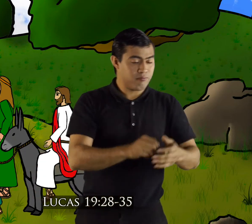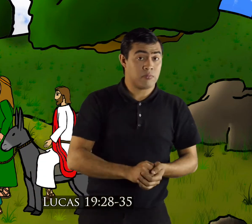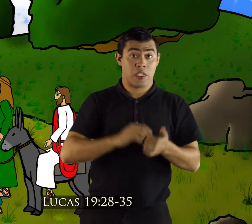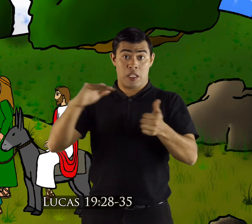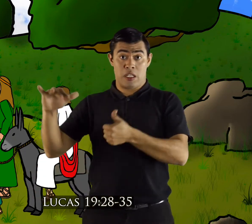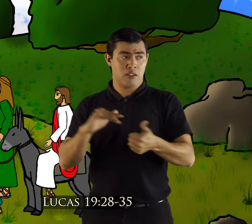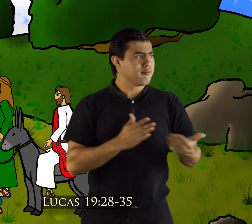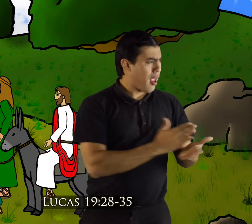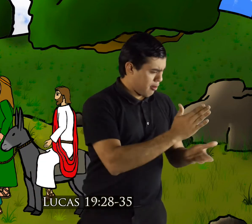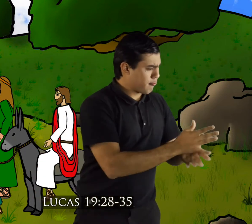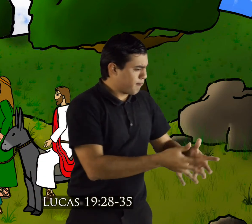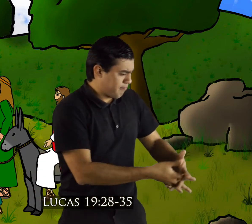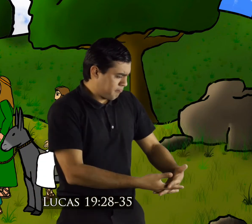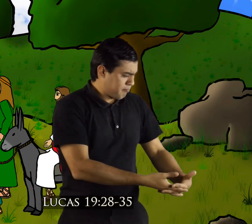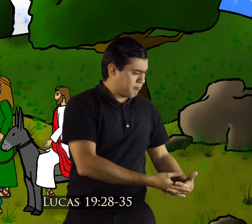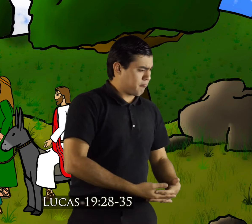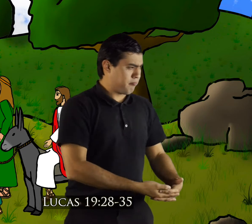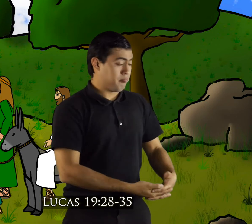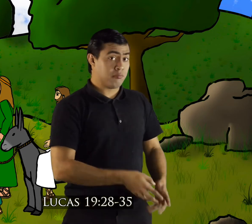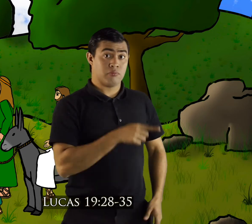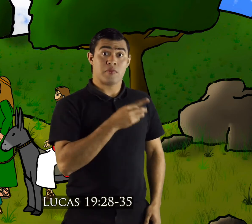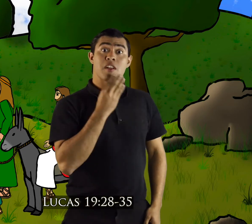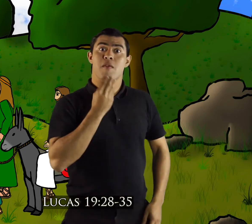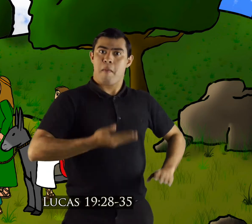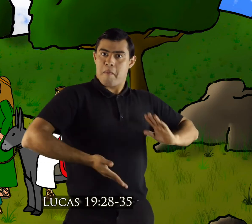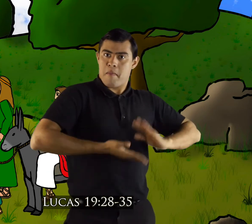le ayudaron a Jesús para que se montara en el burro